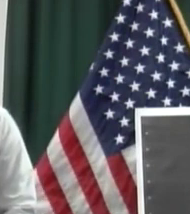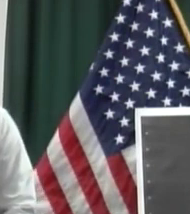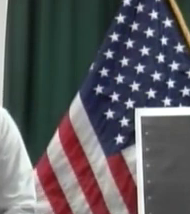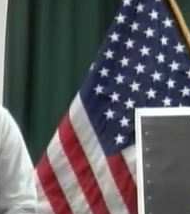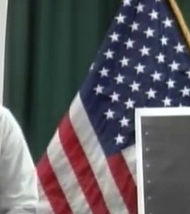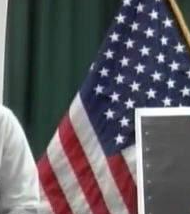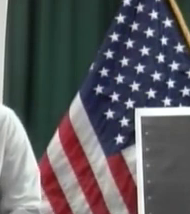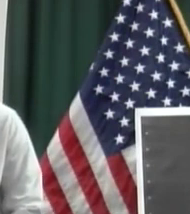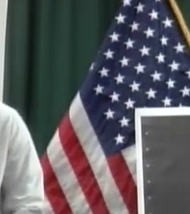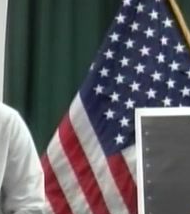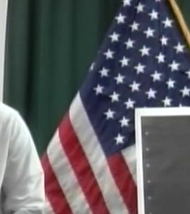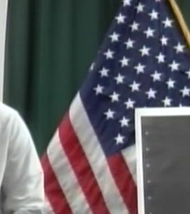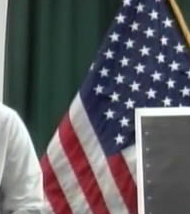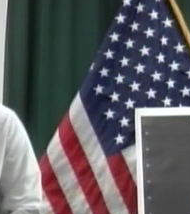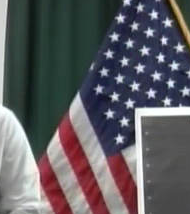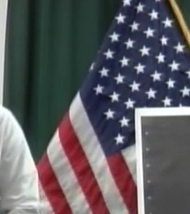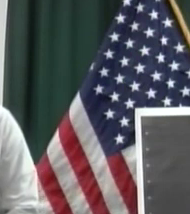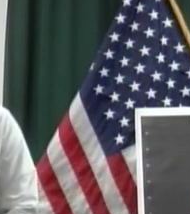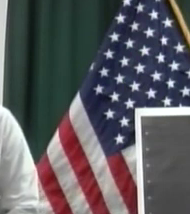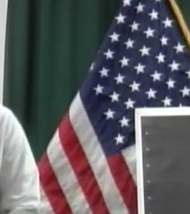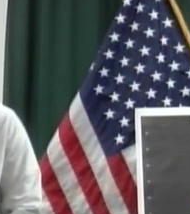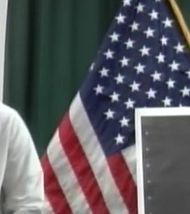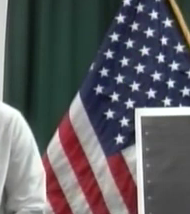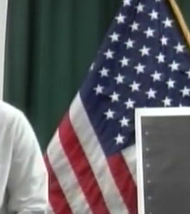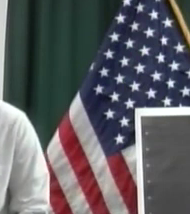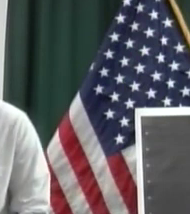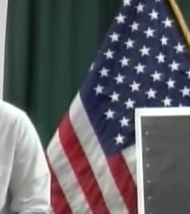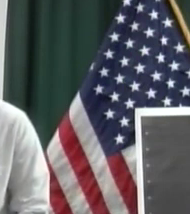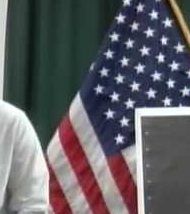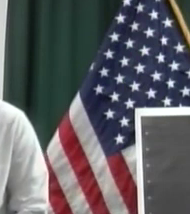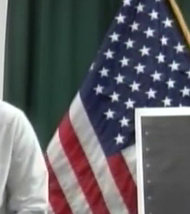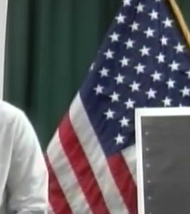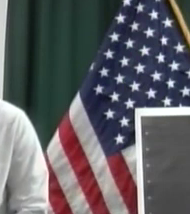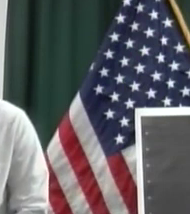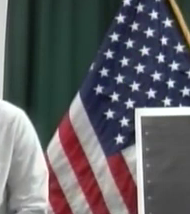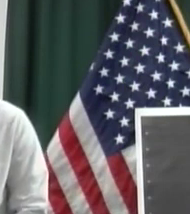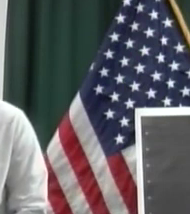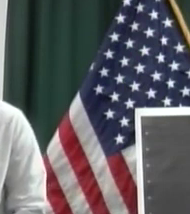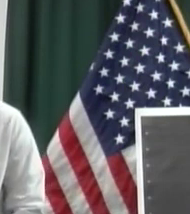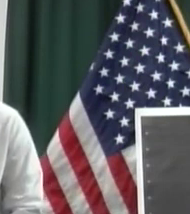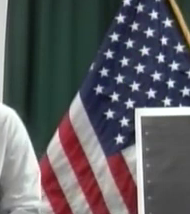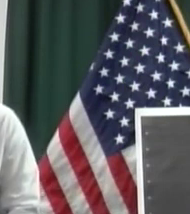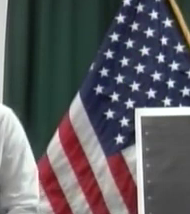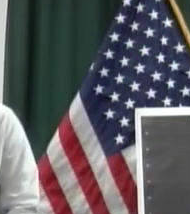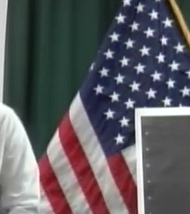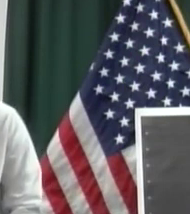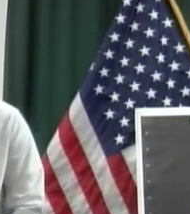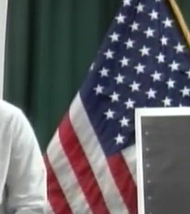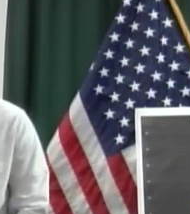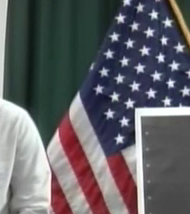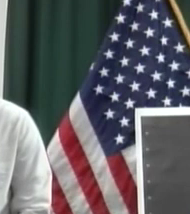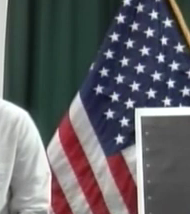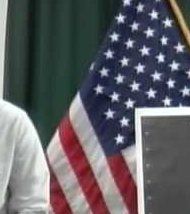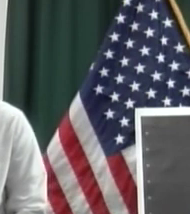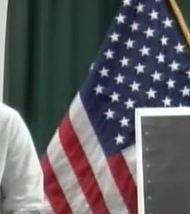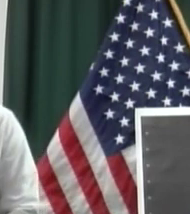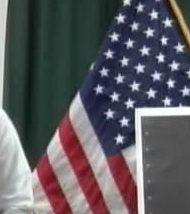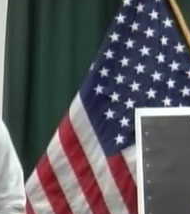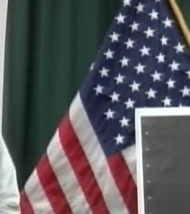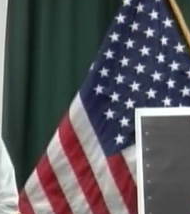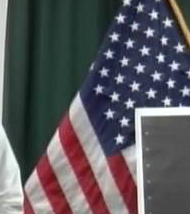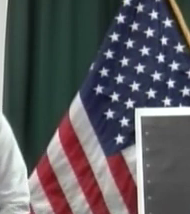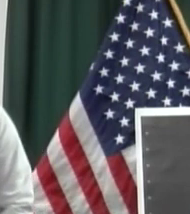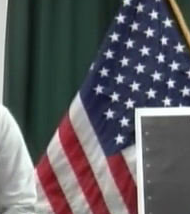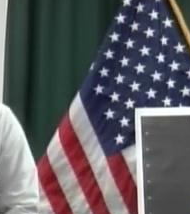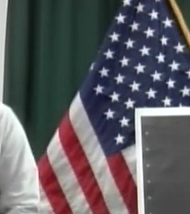con interpretación de Amazing Grace en las gaetas. Este año, por precaución, los que desean